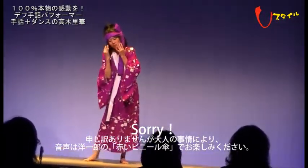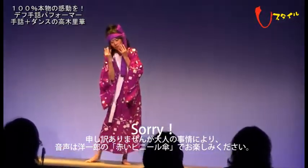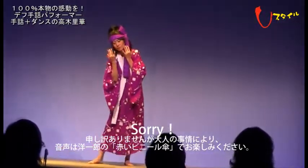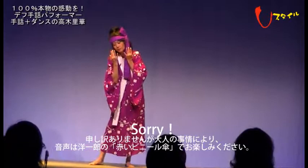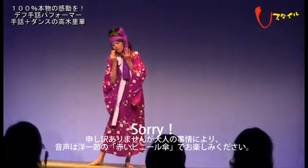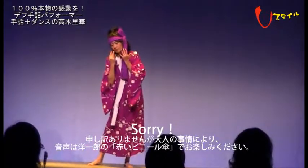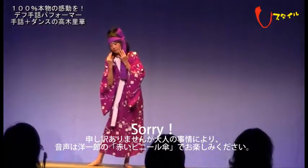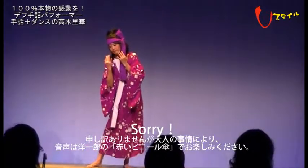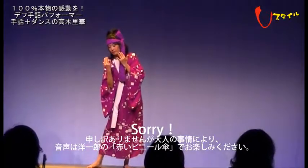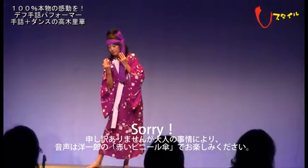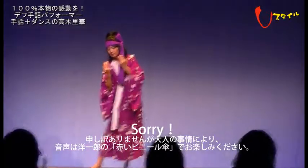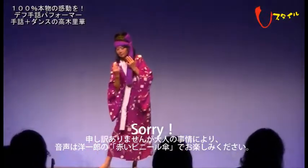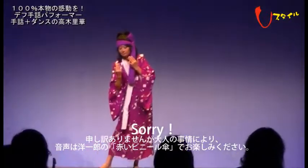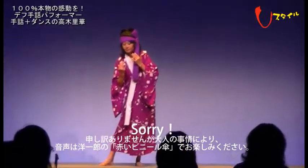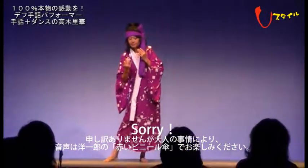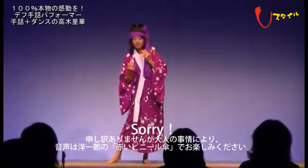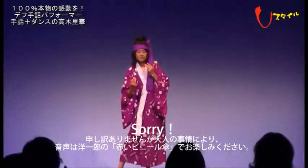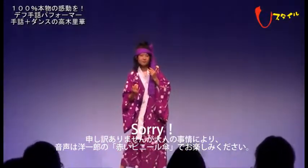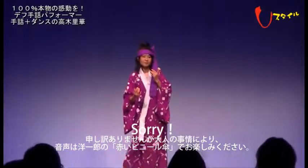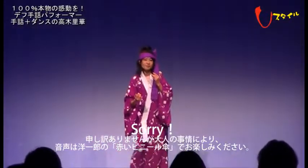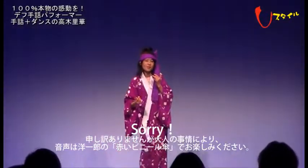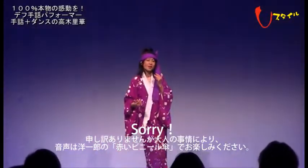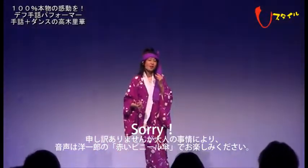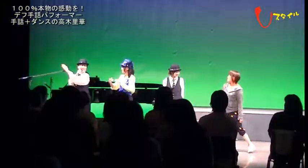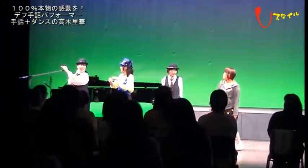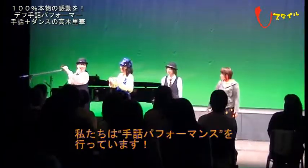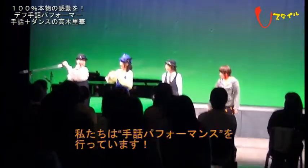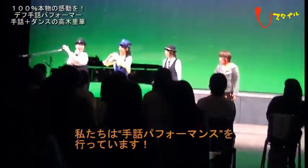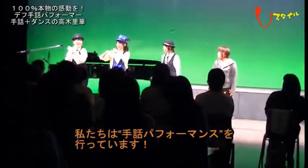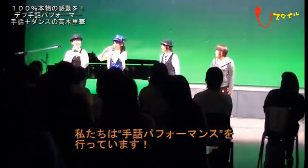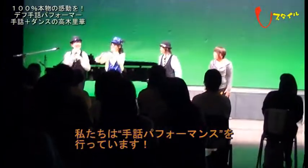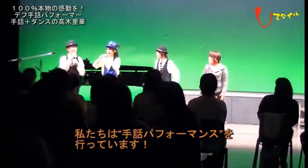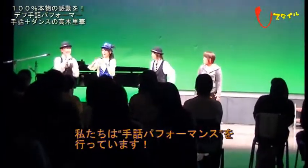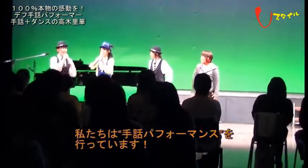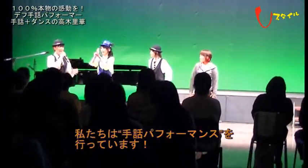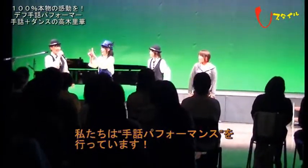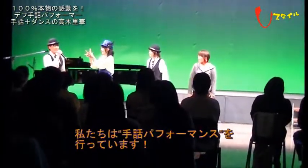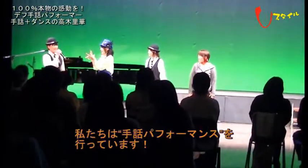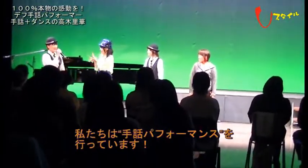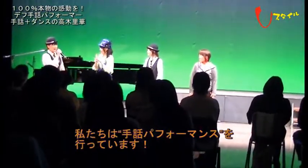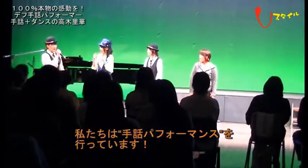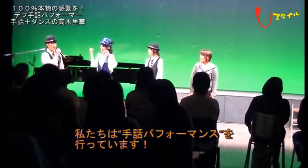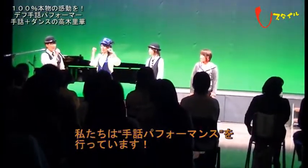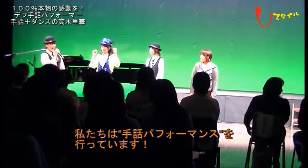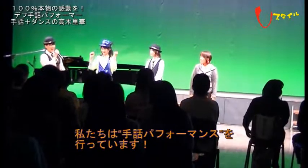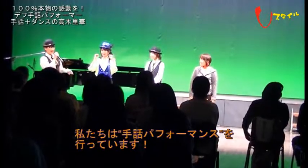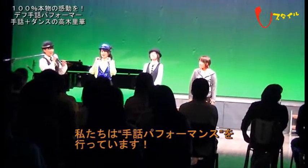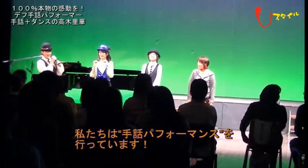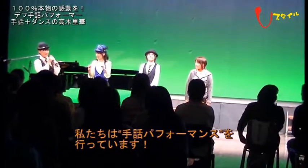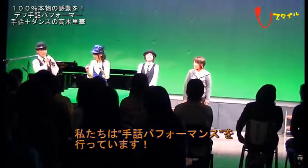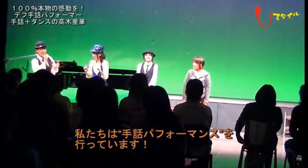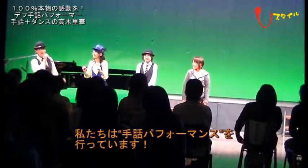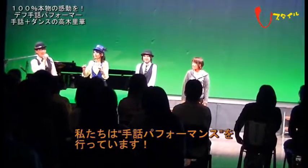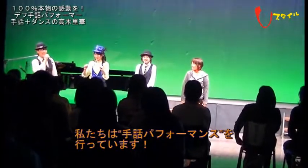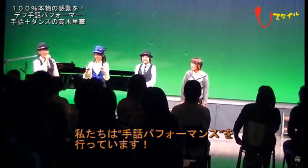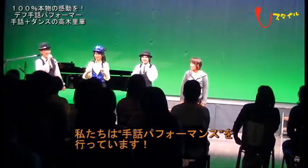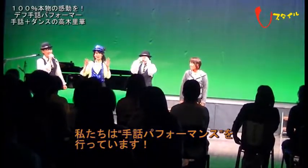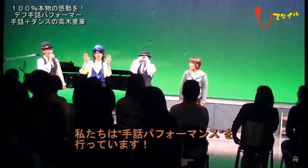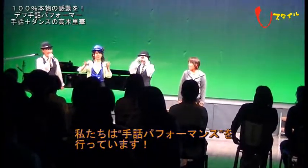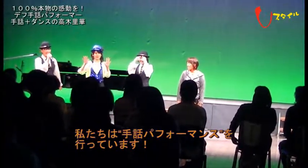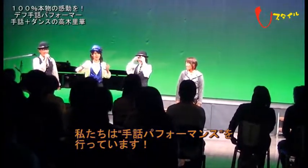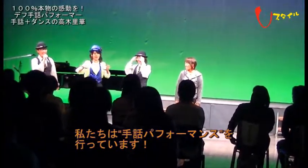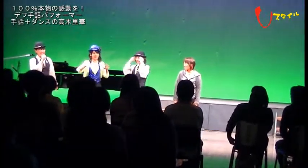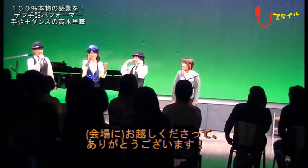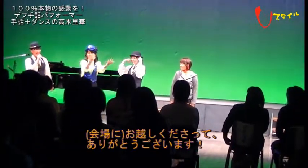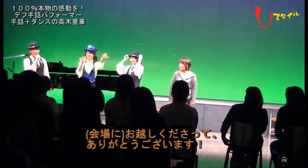anc 抜いていんらぁぁ千葉わーをやって